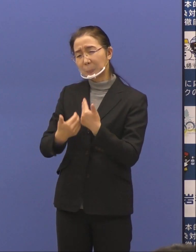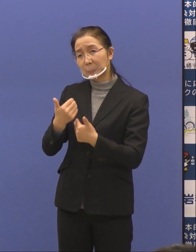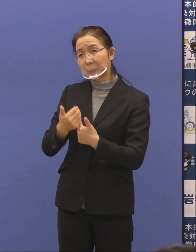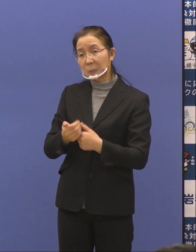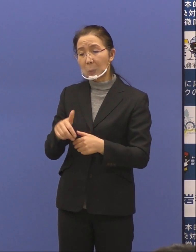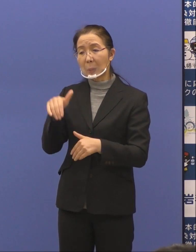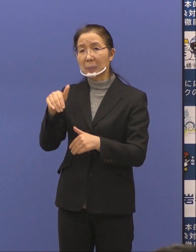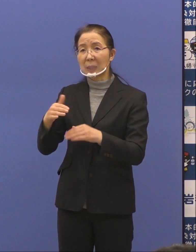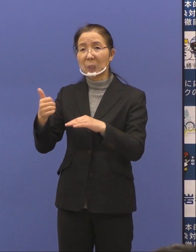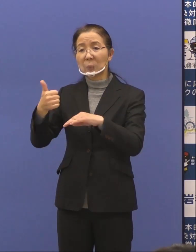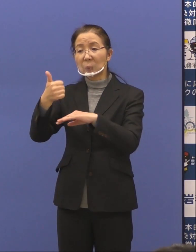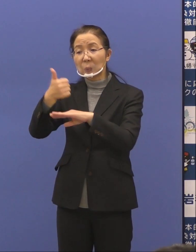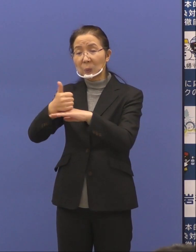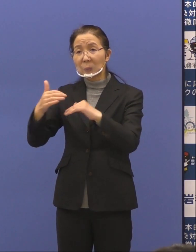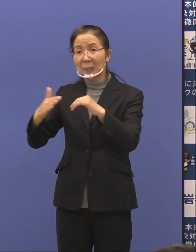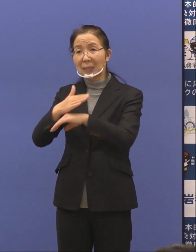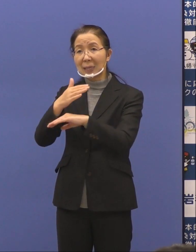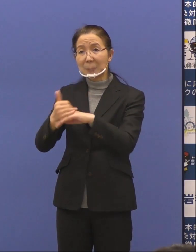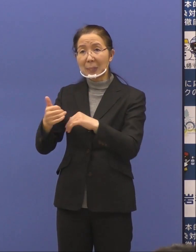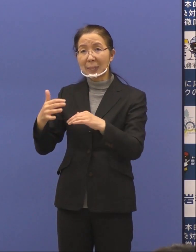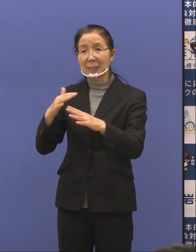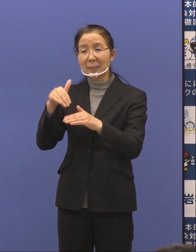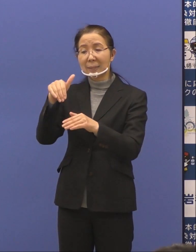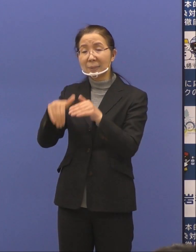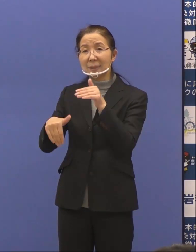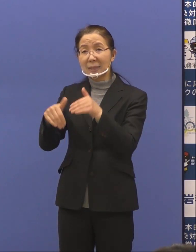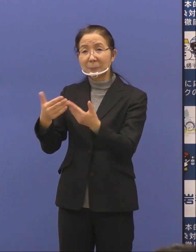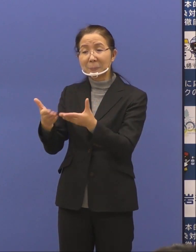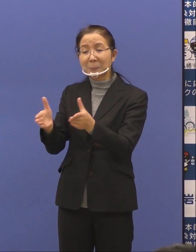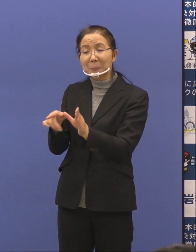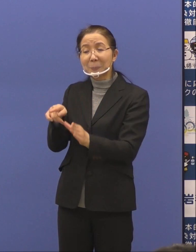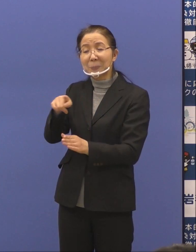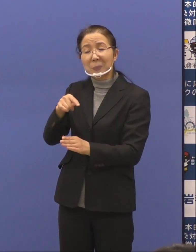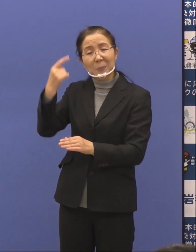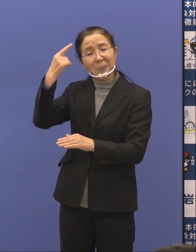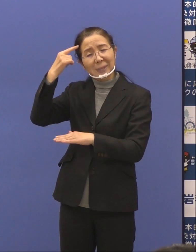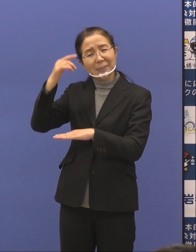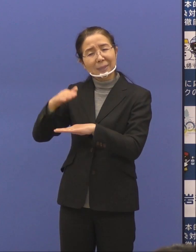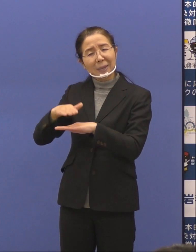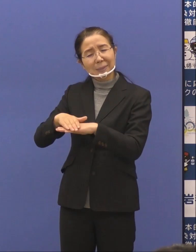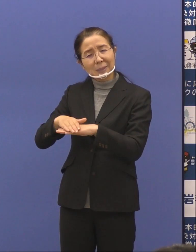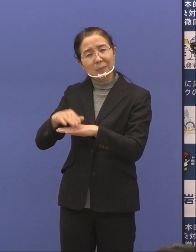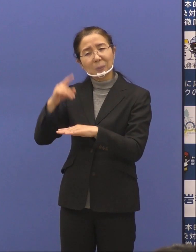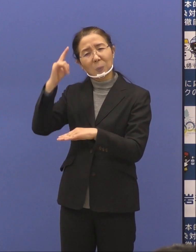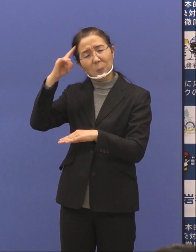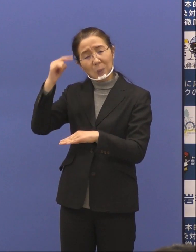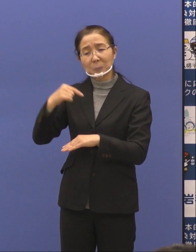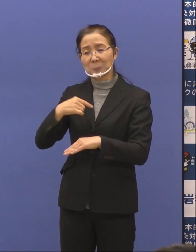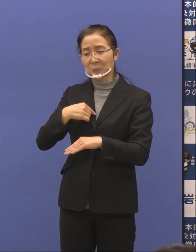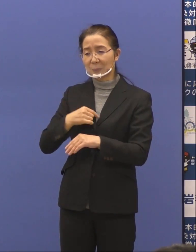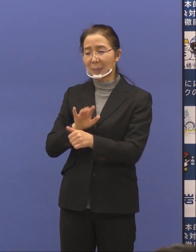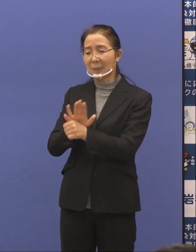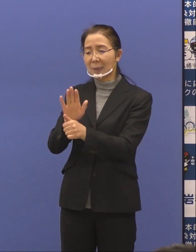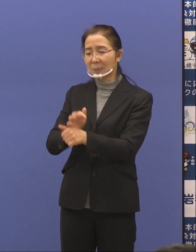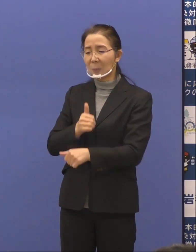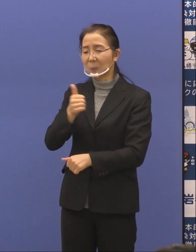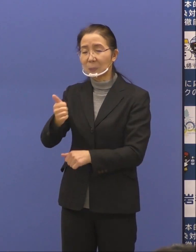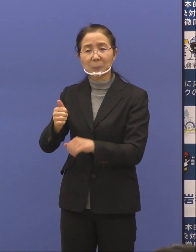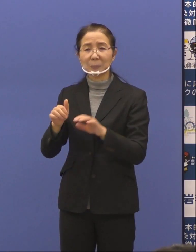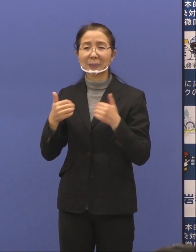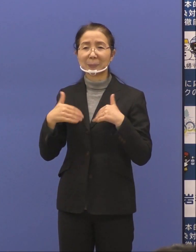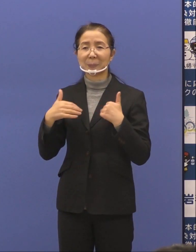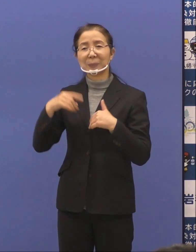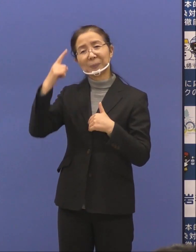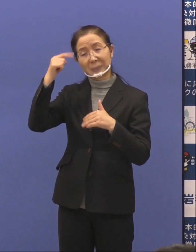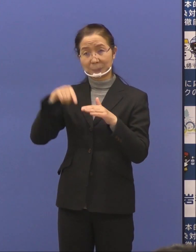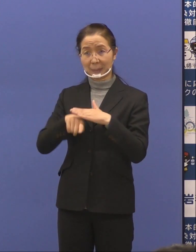部主浜選対の考え方ではないかなと私も察して、選挙運動は行わなかったところ